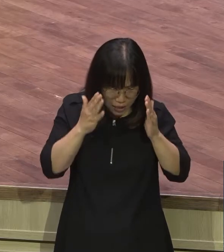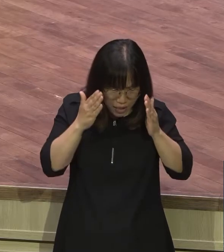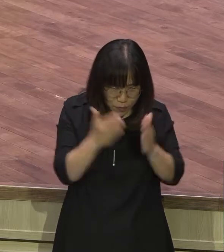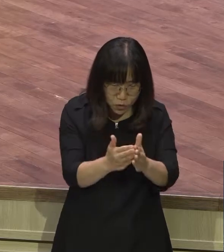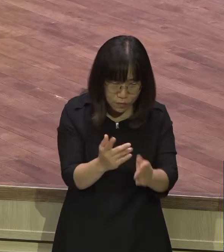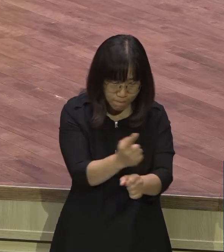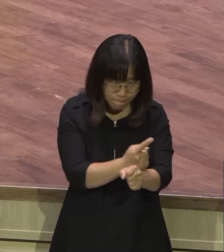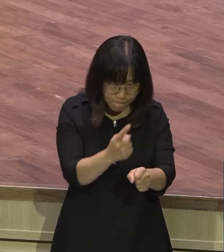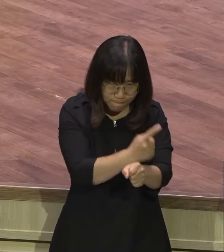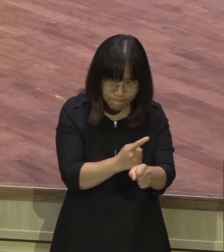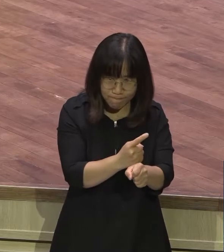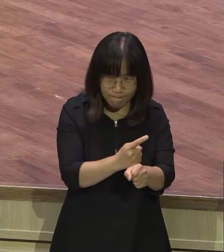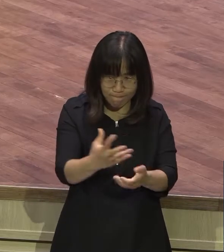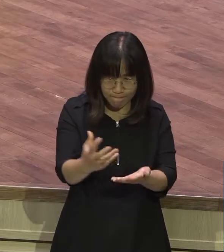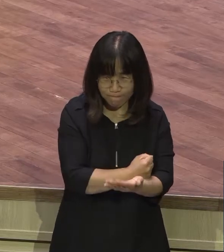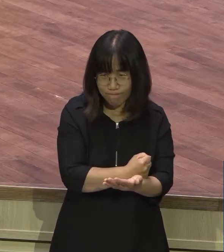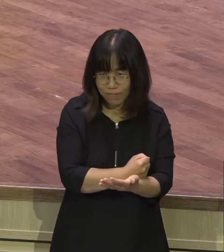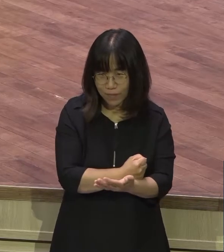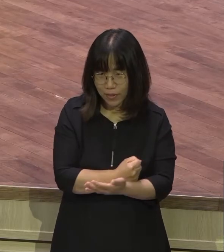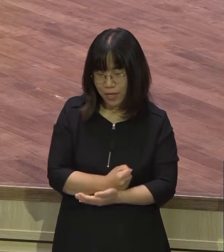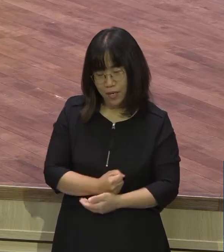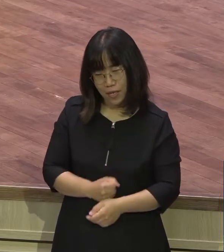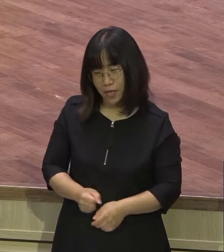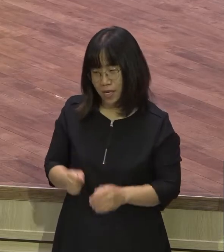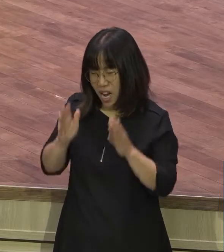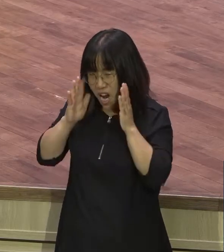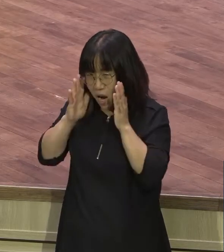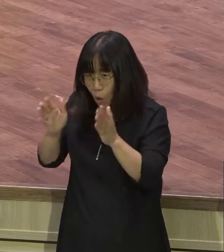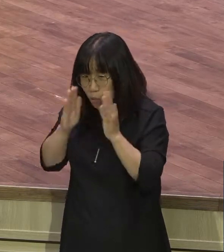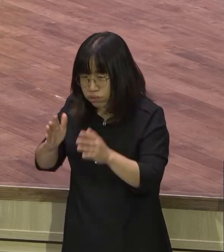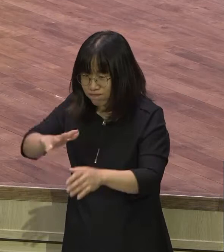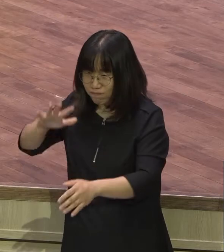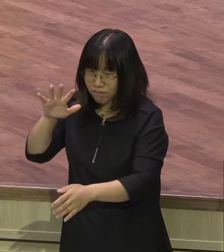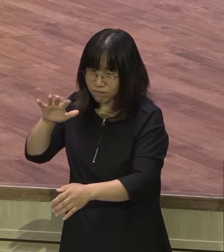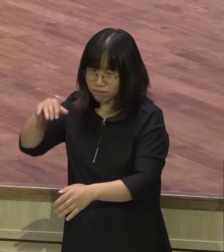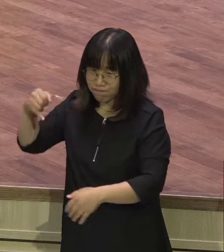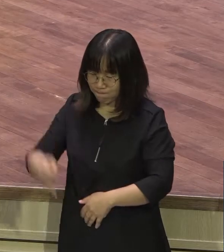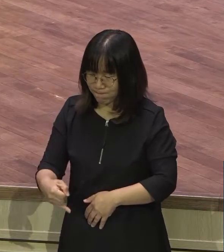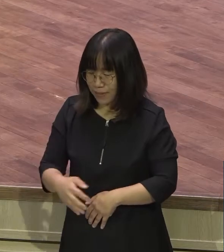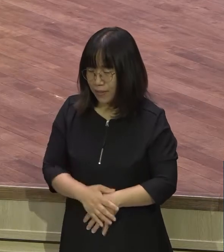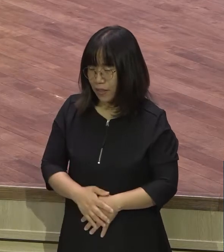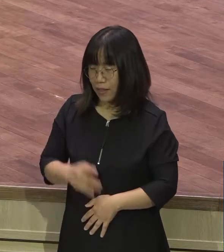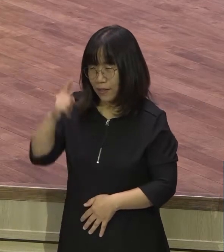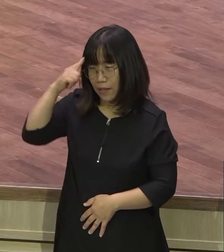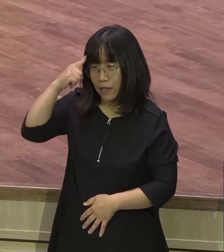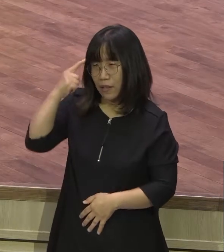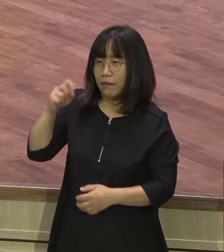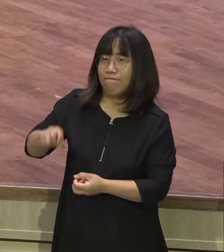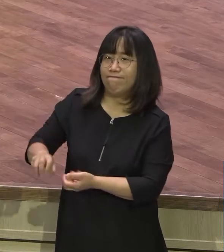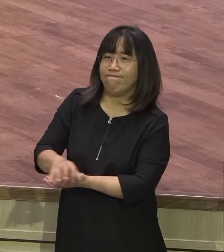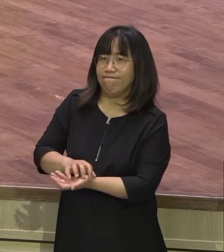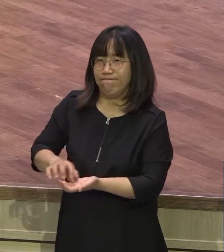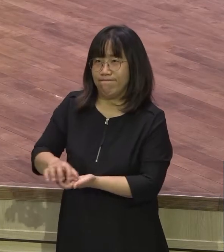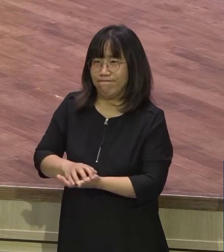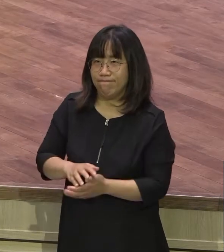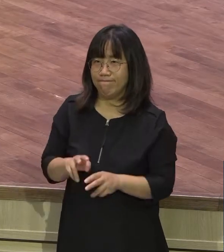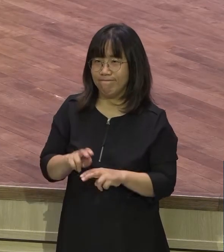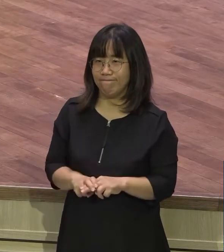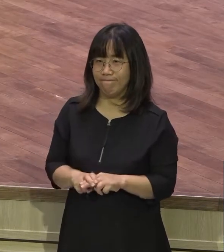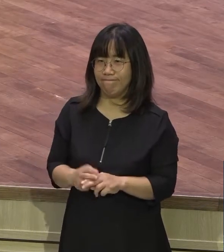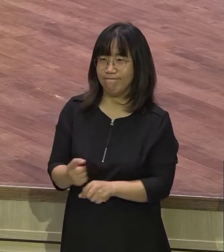집중. 그러니까 효과가 확 나지. 공부 못하는 앉아가 딴 생각합니다. 앉아가 온갖 딴 생각. 앉아 있긴 몇 시간 앉아 있지. 아무 효과 없어요.